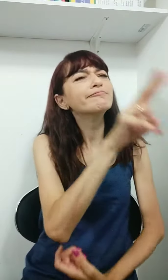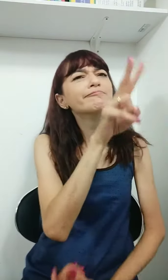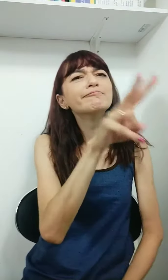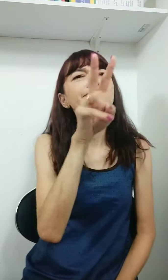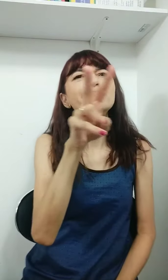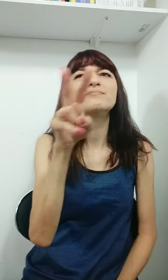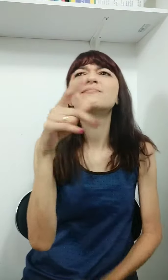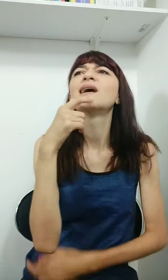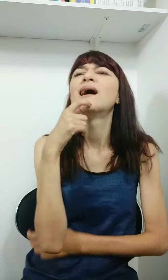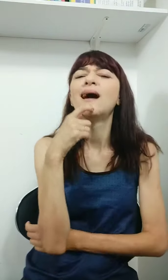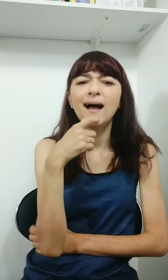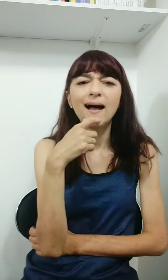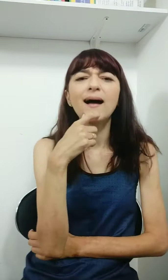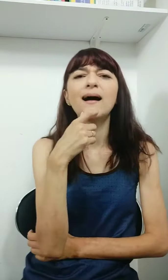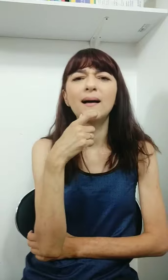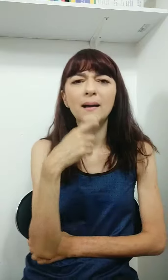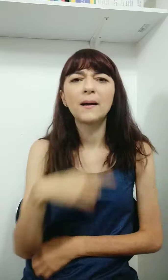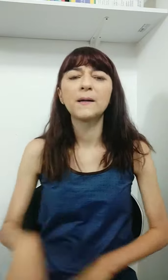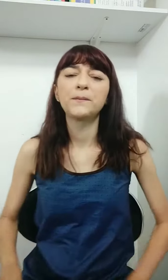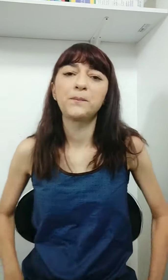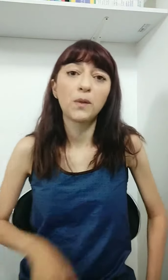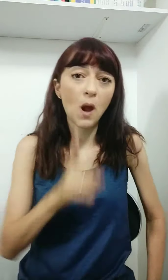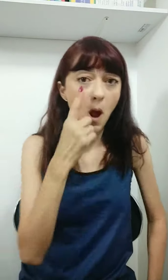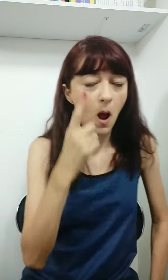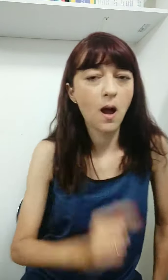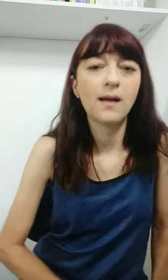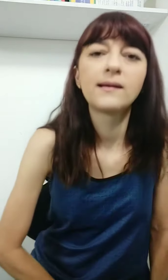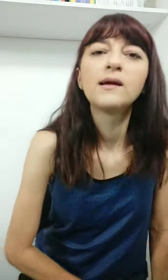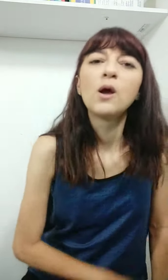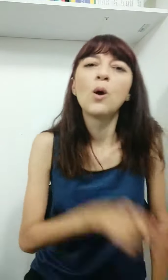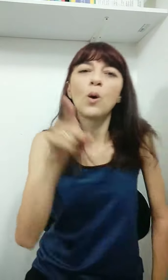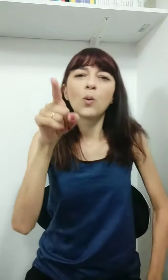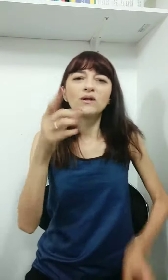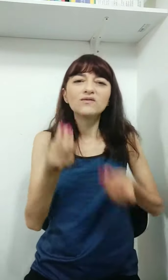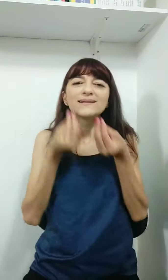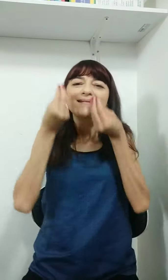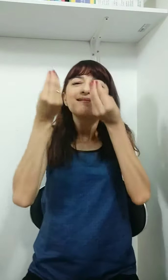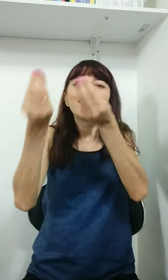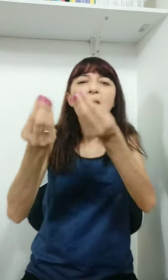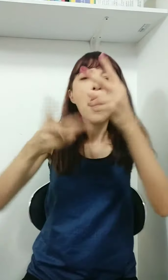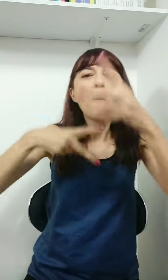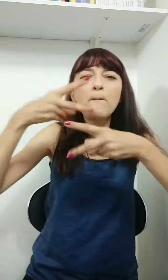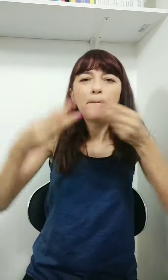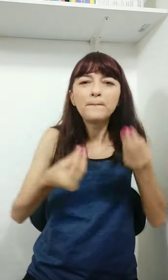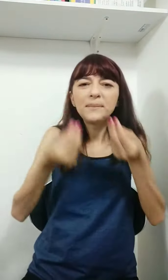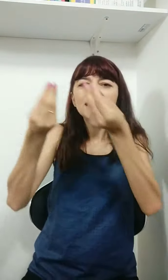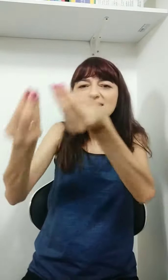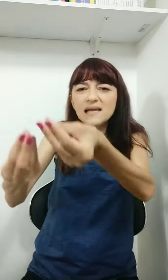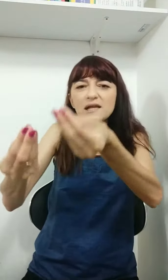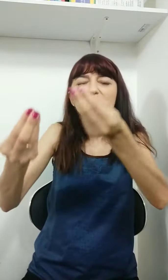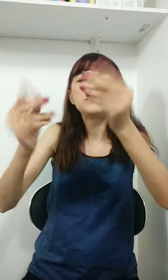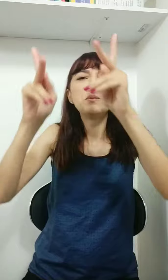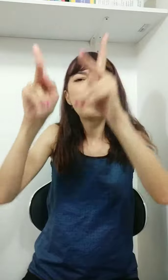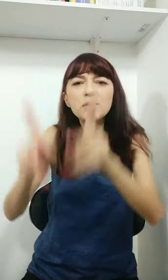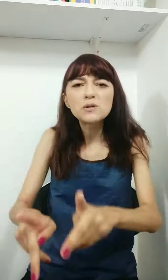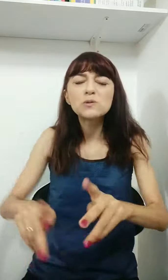vezes, eu vi o surdo sinalizando, eu não entendia, então eu demorei muito para perceber alguns detalhes, tá? Mas prestem muita atenção, tá bom?